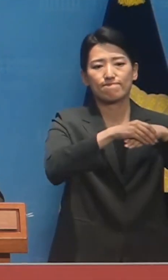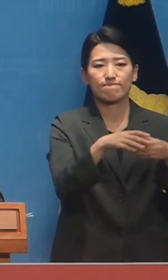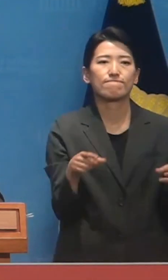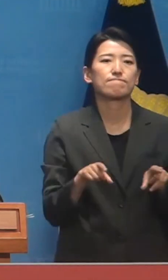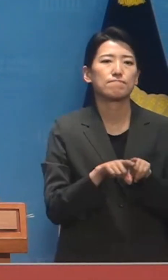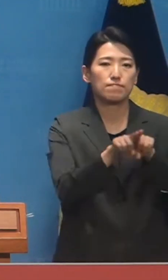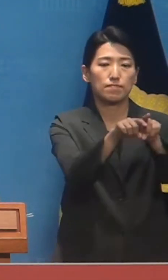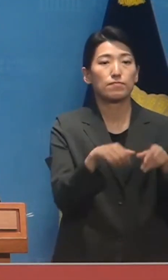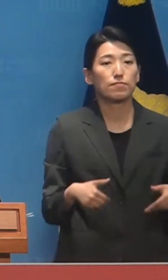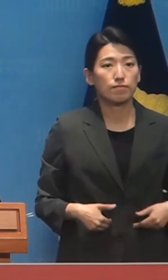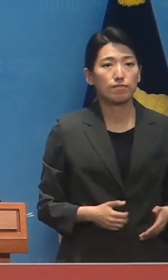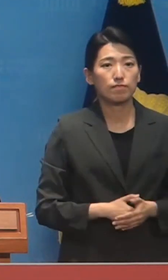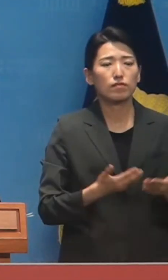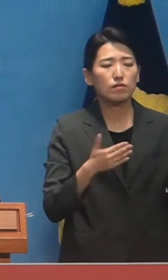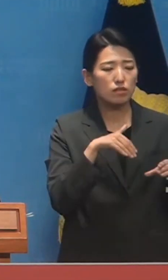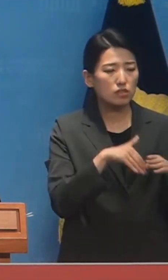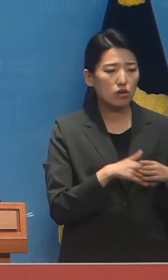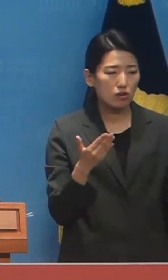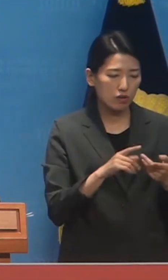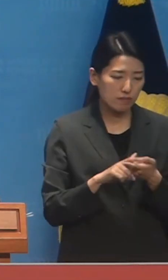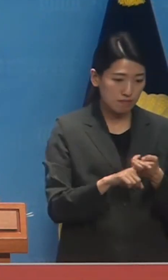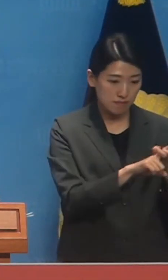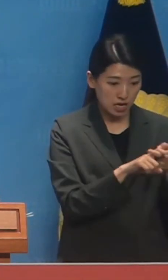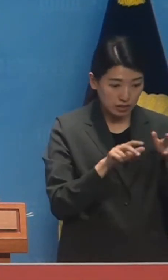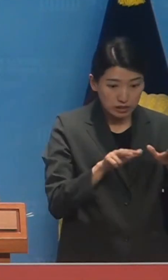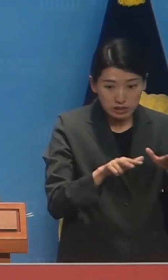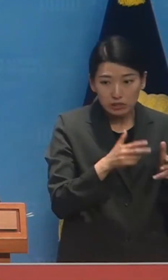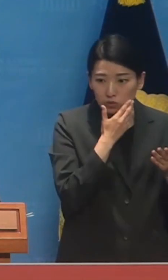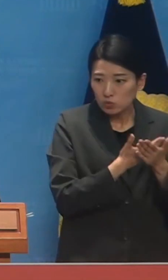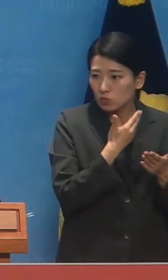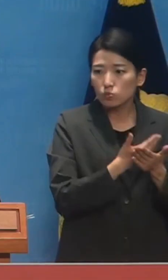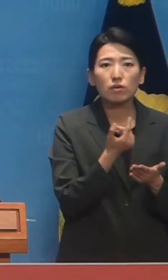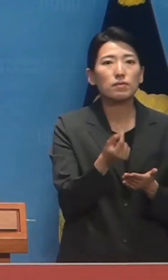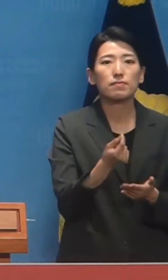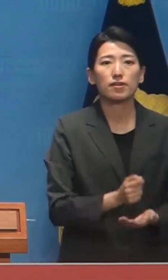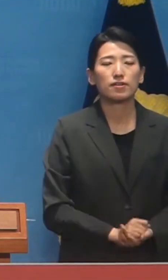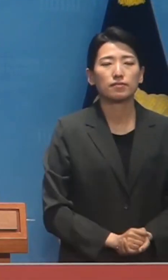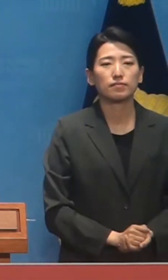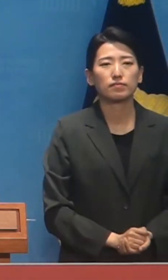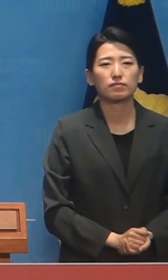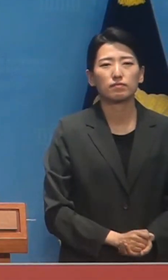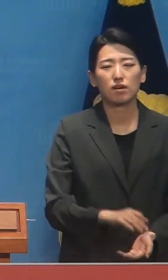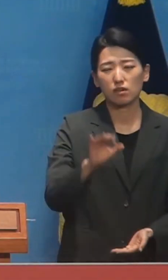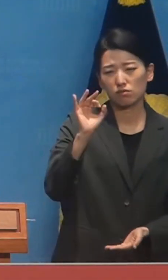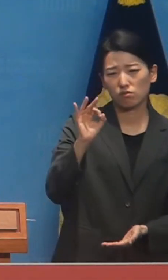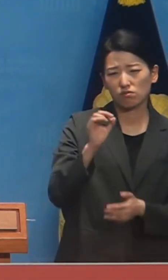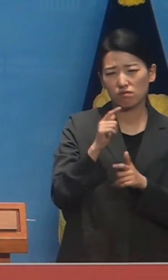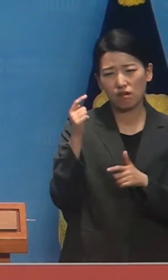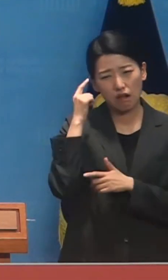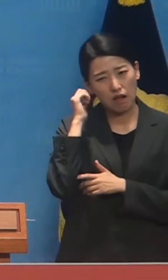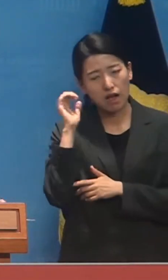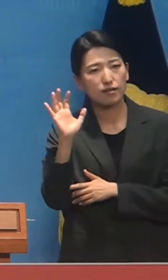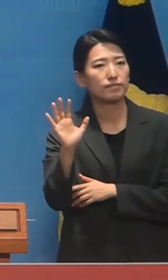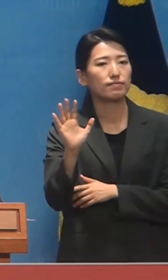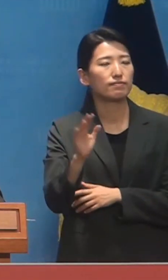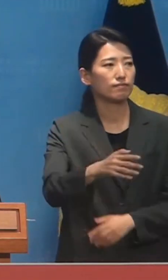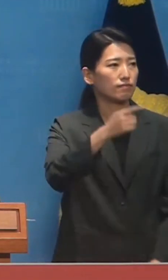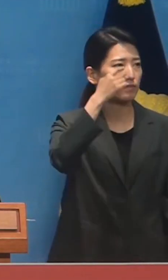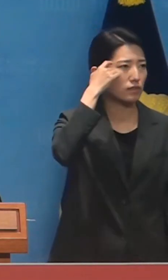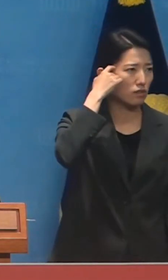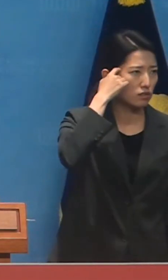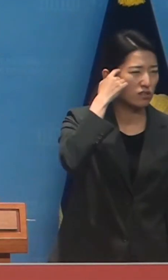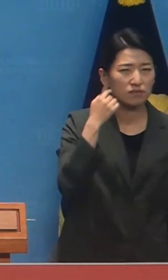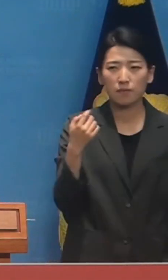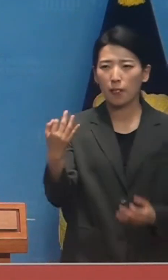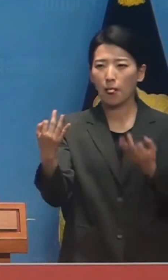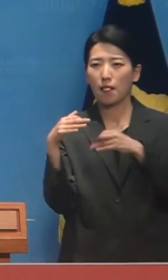지금까지 빅텐트를 세울 골든 타임입니다. 얼마 남지 않았습니다. 우리는 물질보다 정신이며